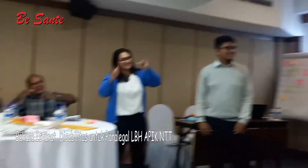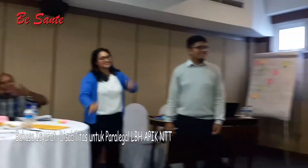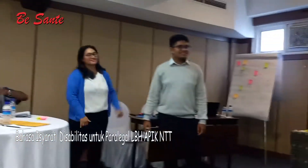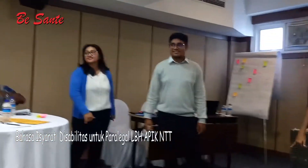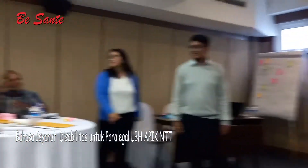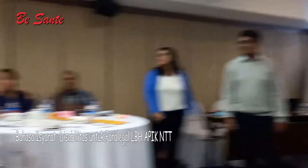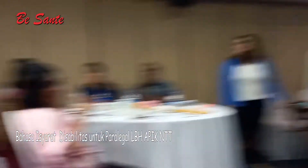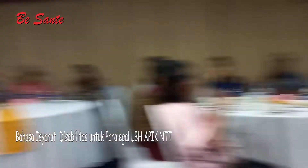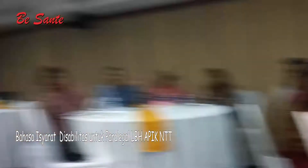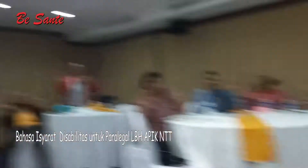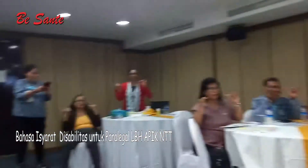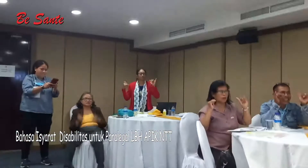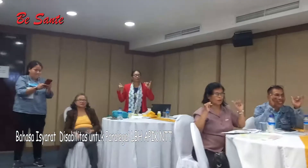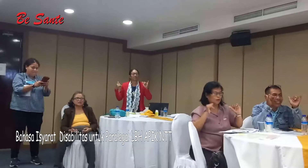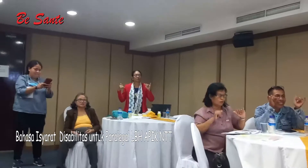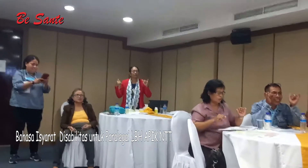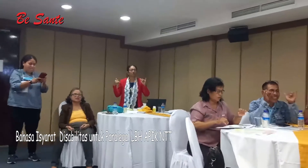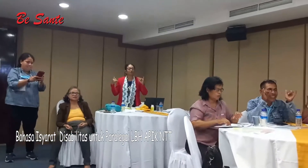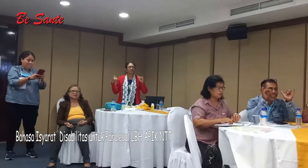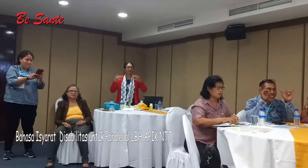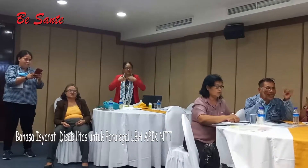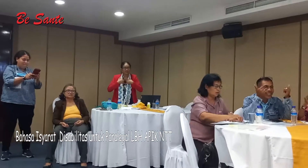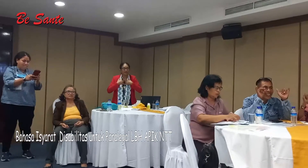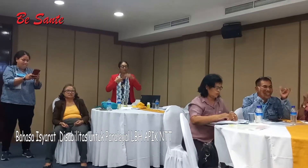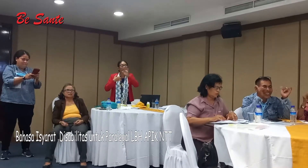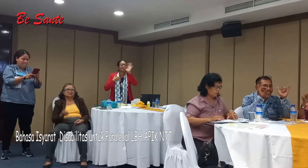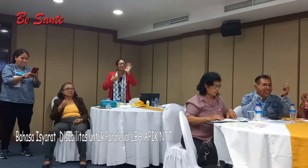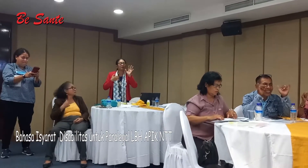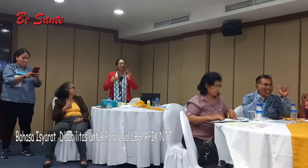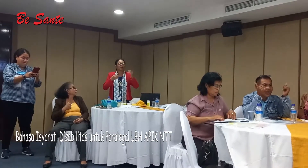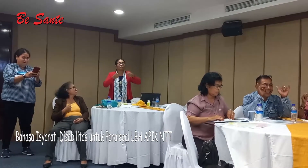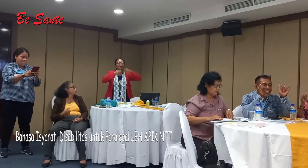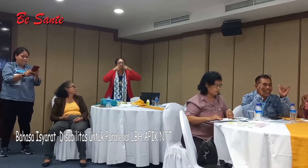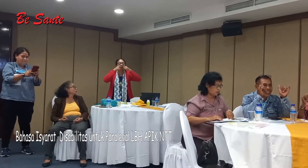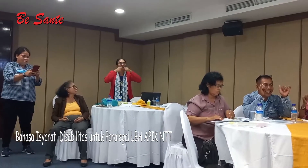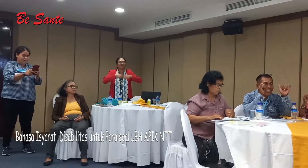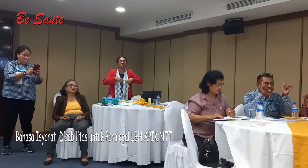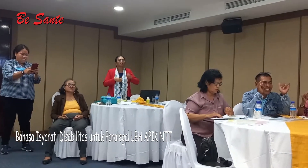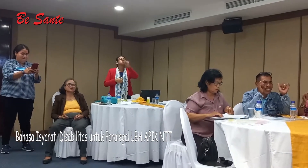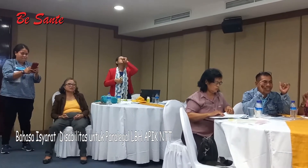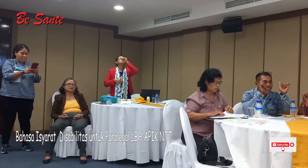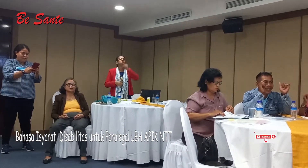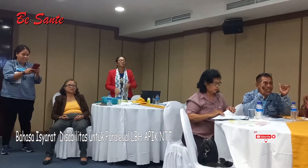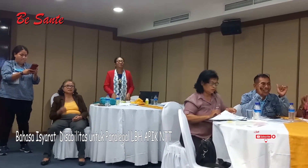Kakak, saya mau pesan makan atau saya mau pesan minum? Kan saya mau pesannya apa? Baru kan makan